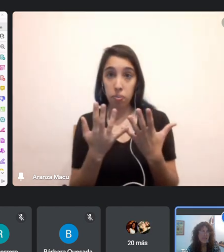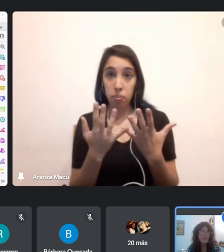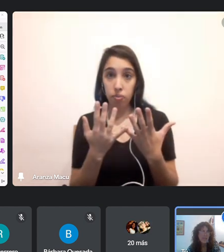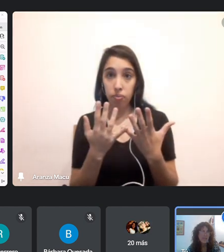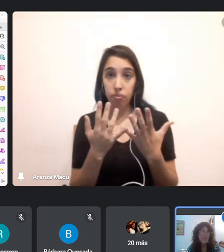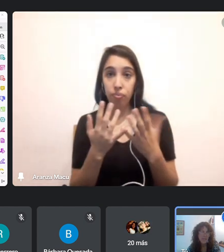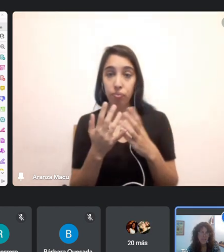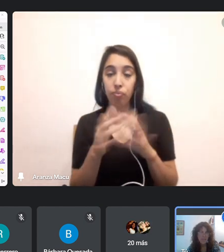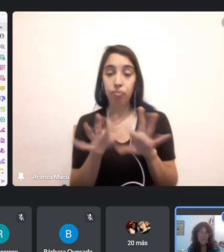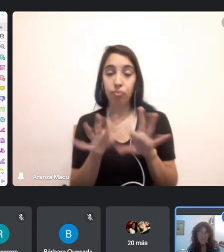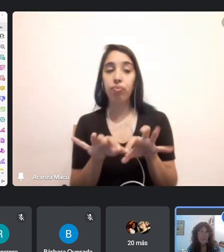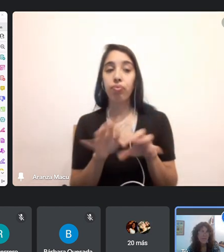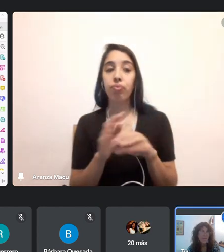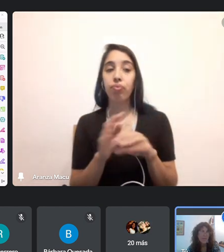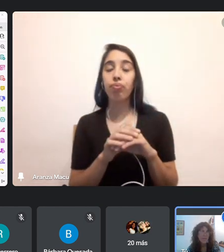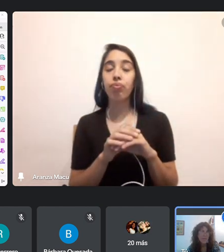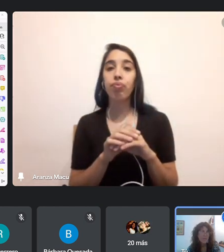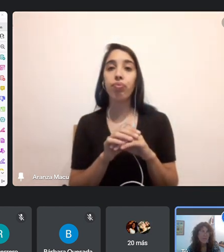linguistics